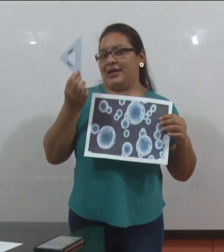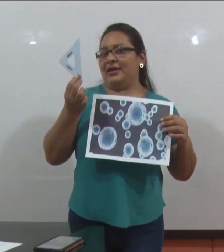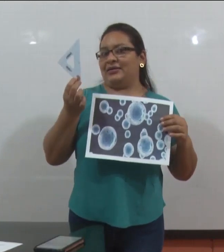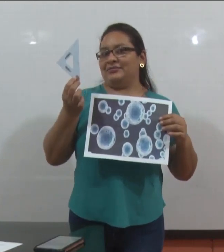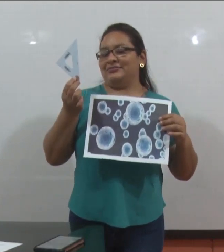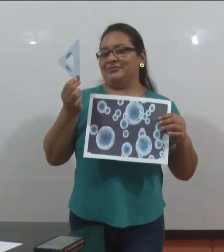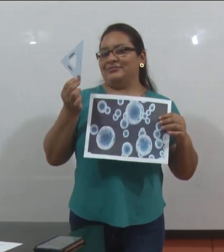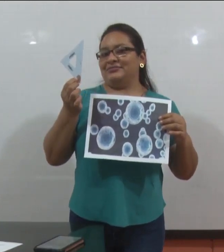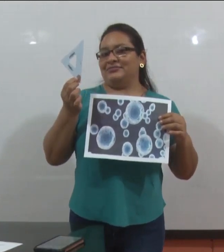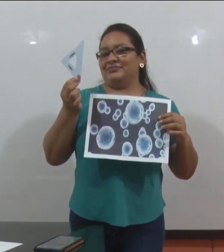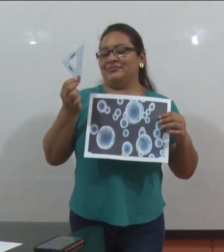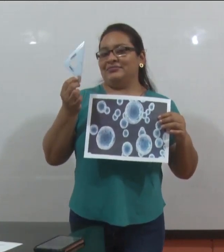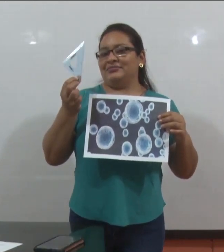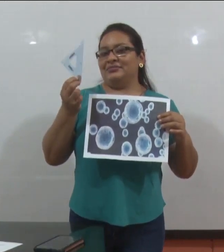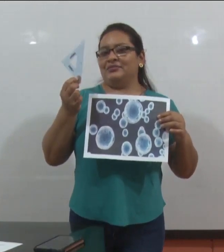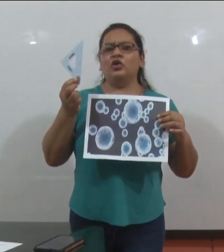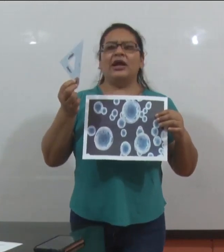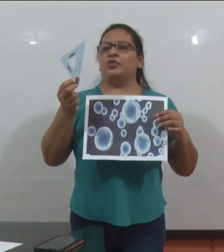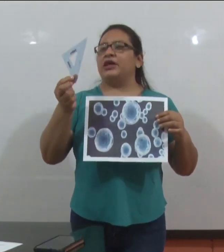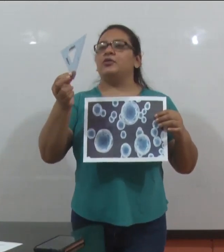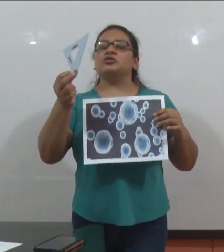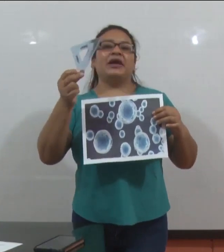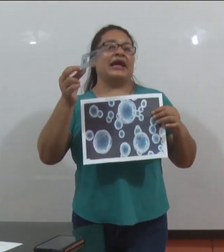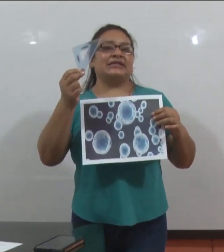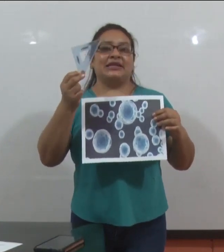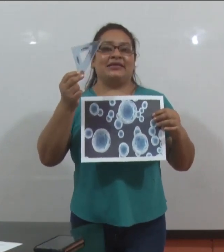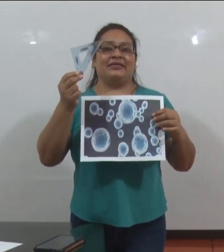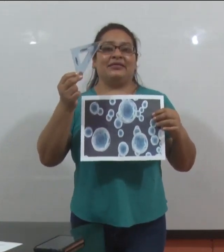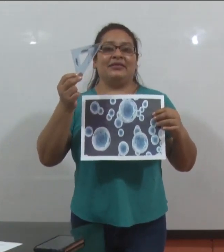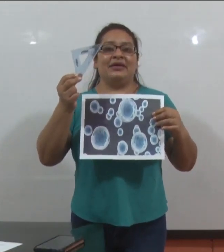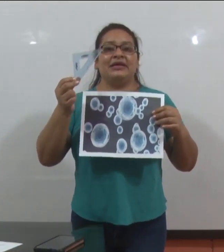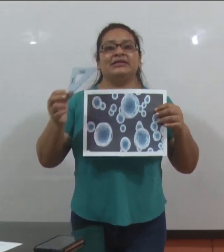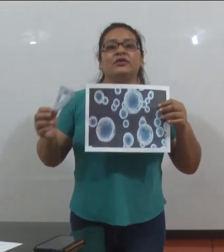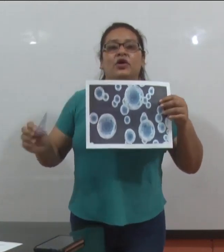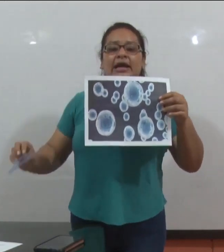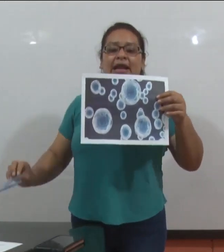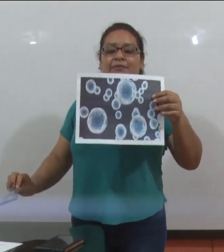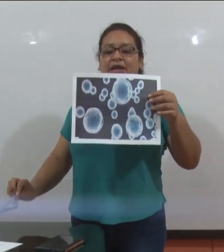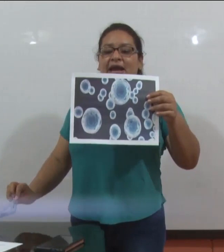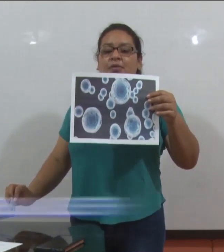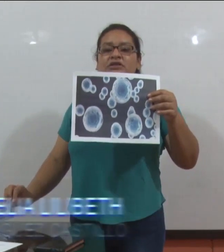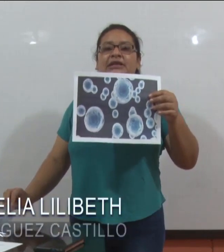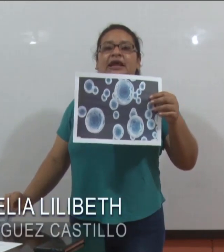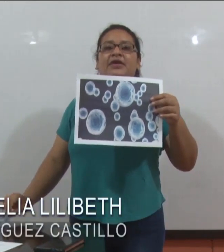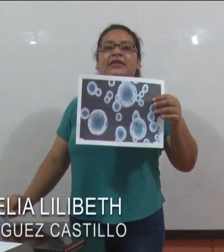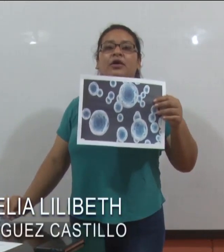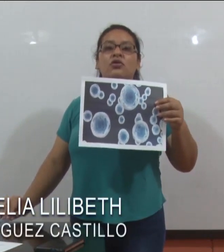regla? No la podemos ver así, sino que la miramos a través de un